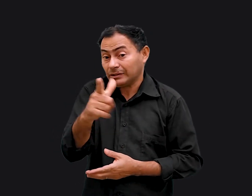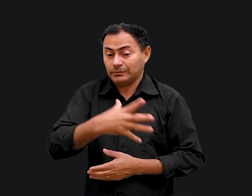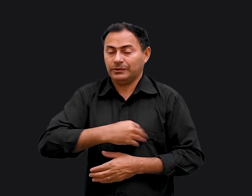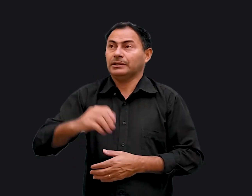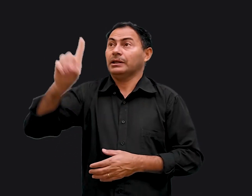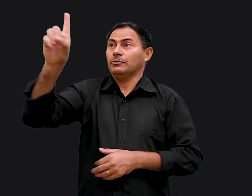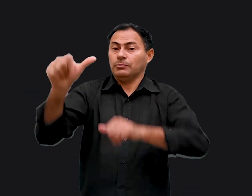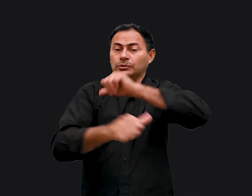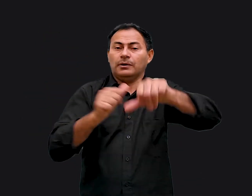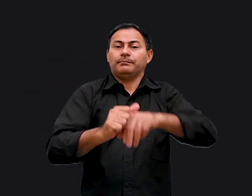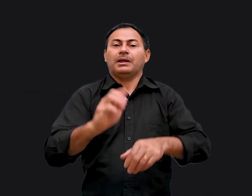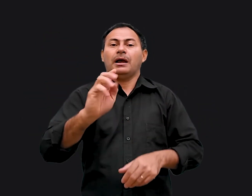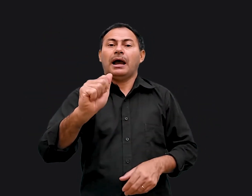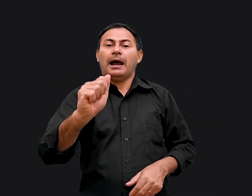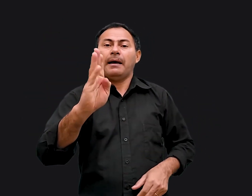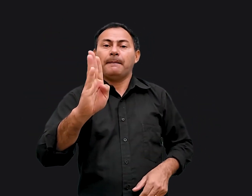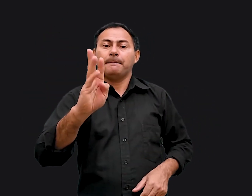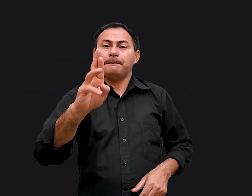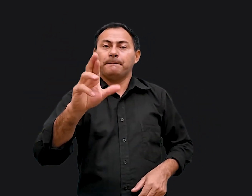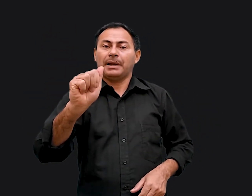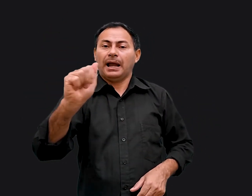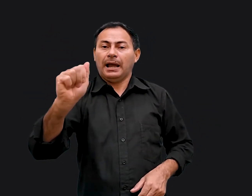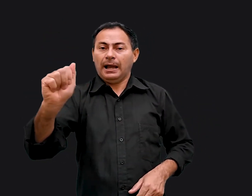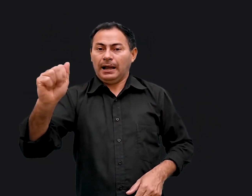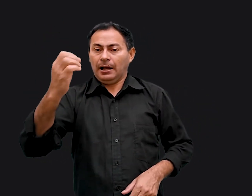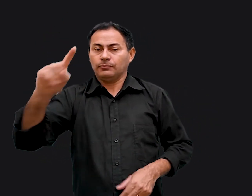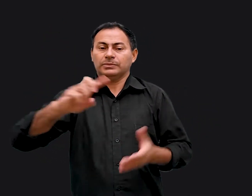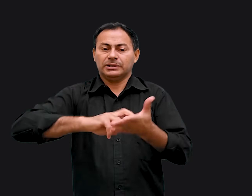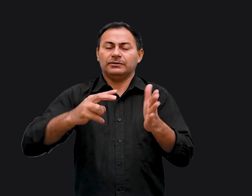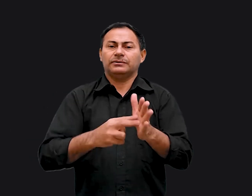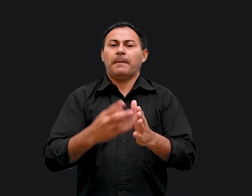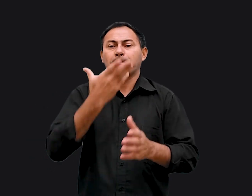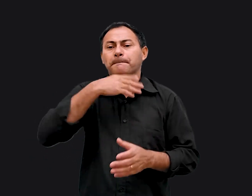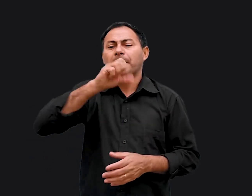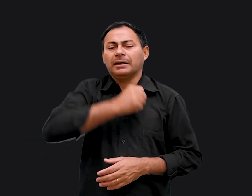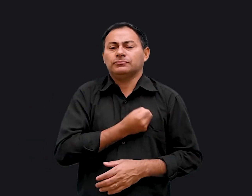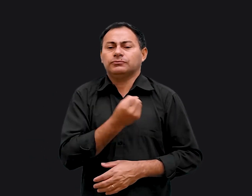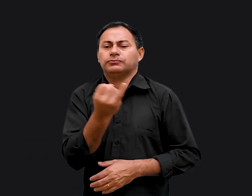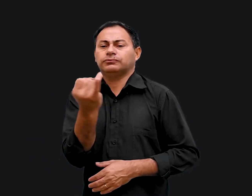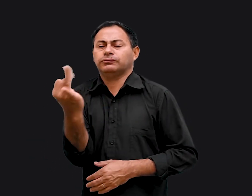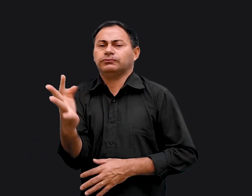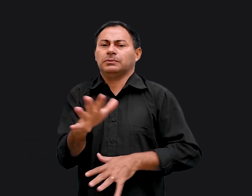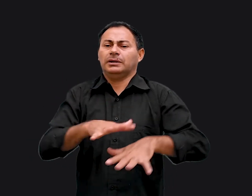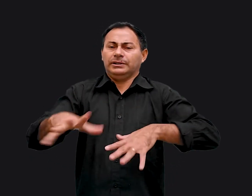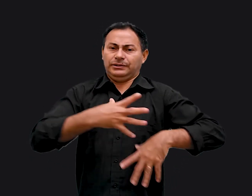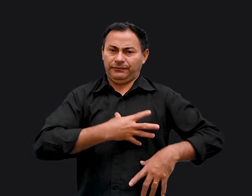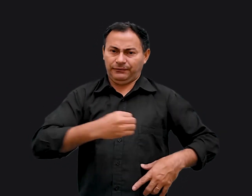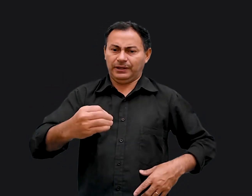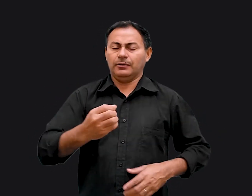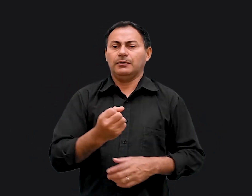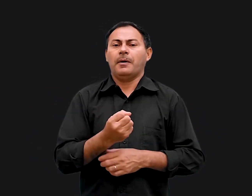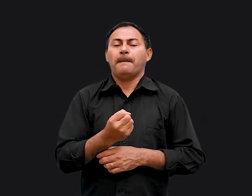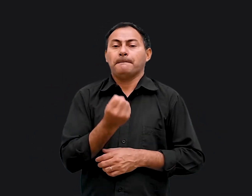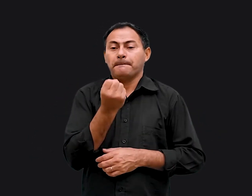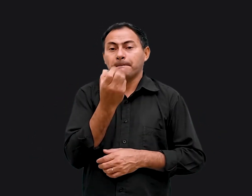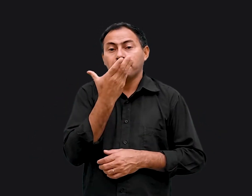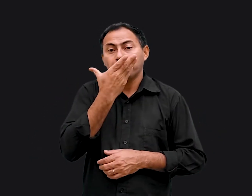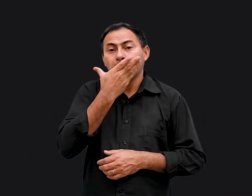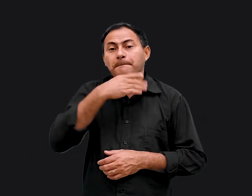Deus mudou o nome dele para Abraão, que significa pai de multidões de filhos, pai de